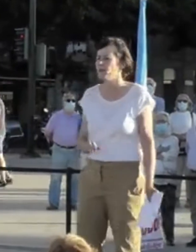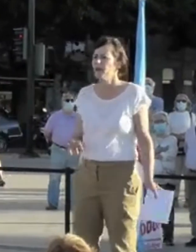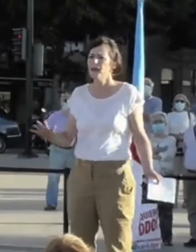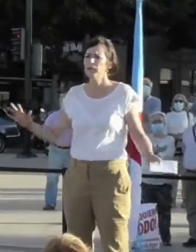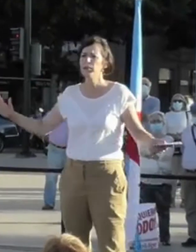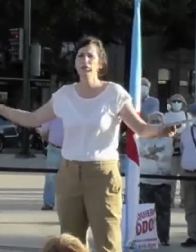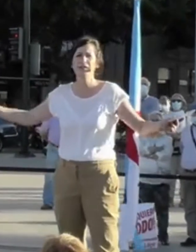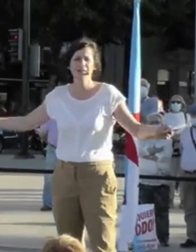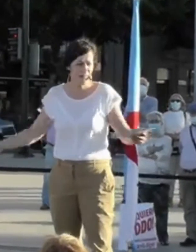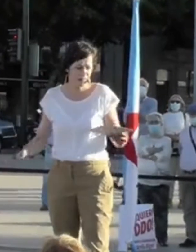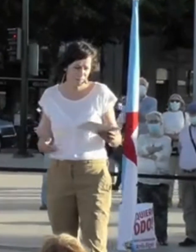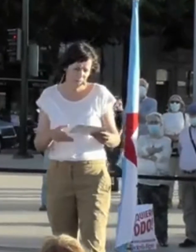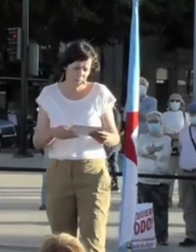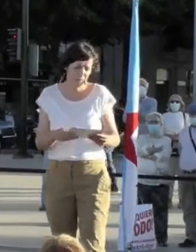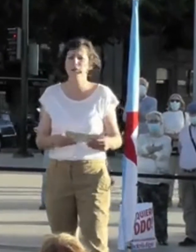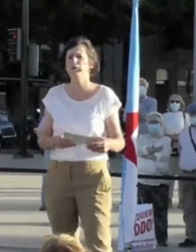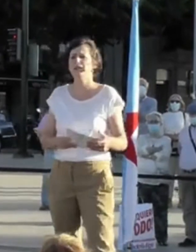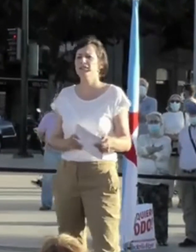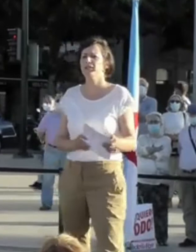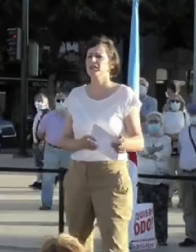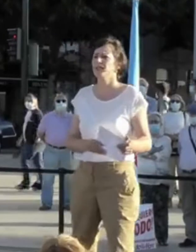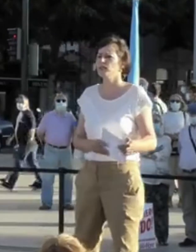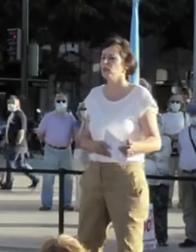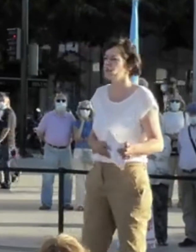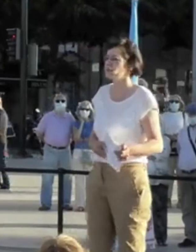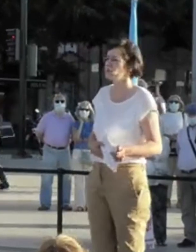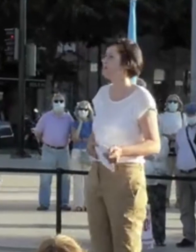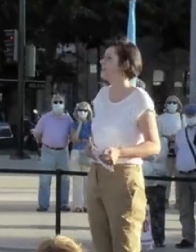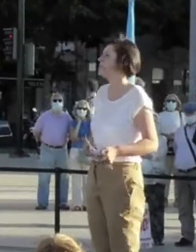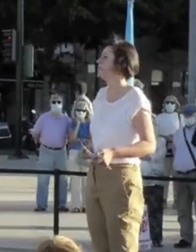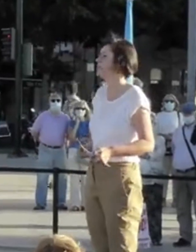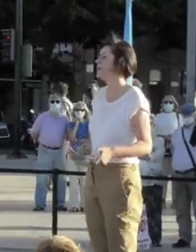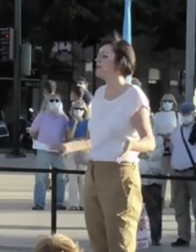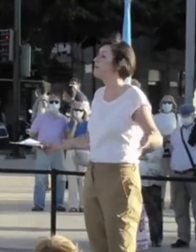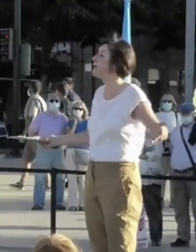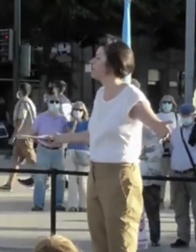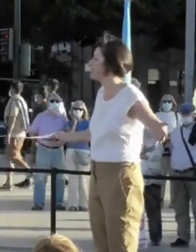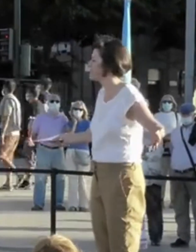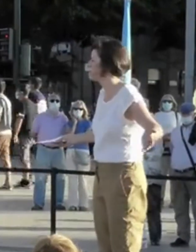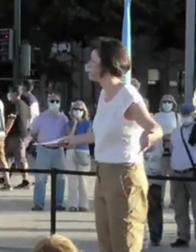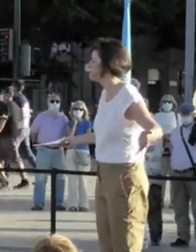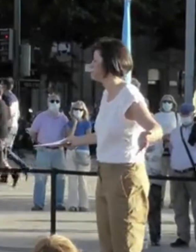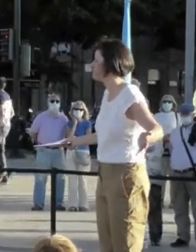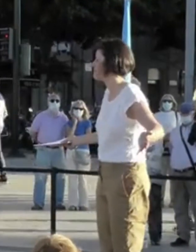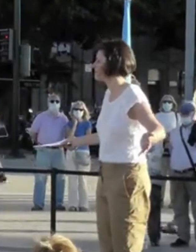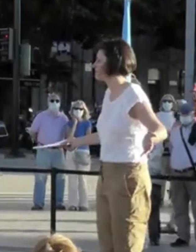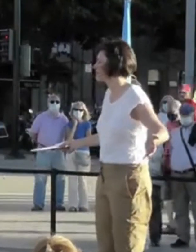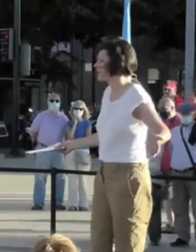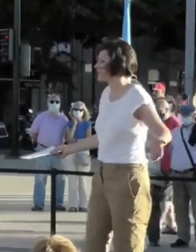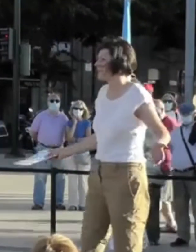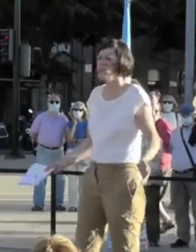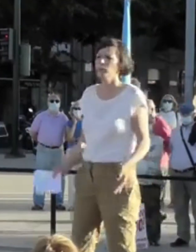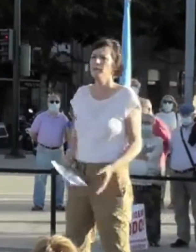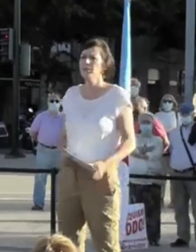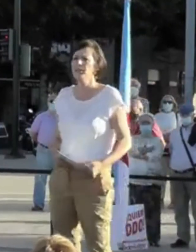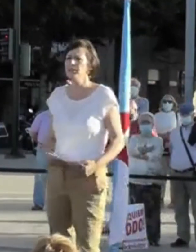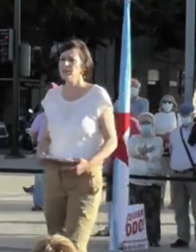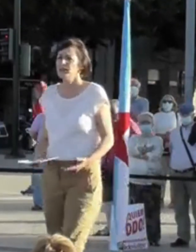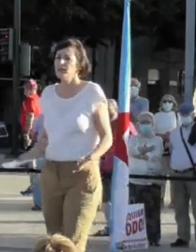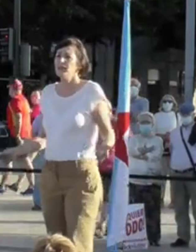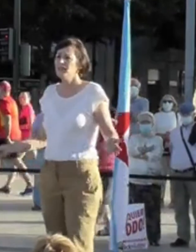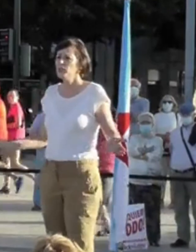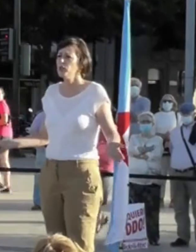anos. Eu veño aquí, e creo que vades entender moi ben, penso en Pemex. En